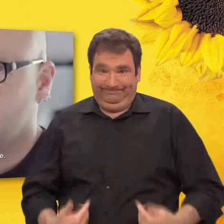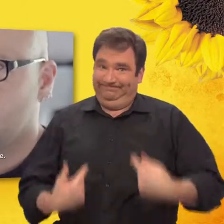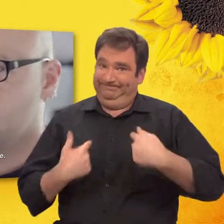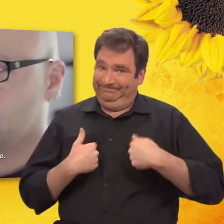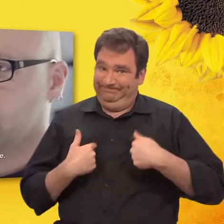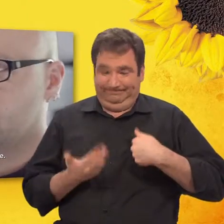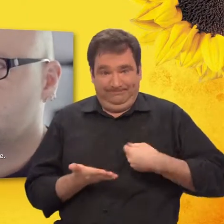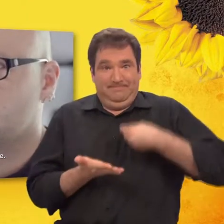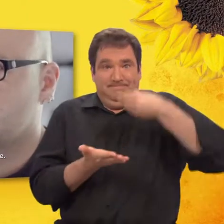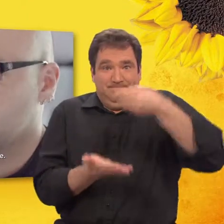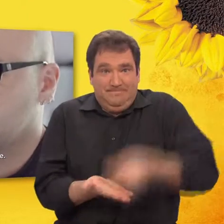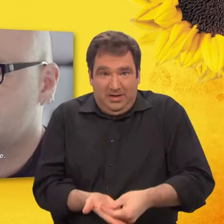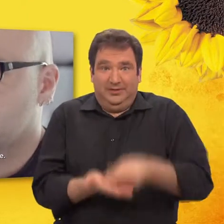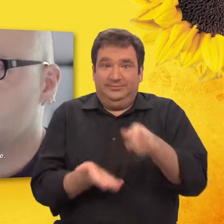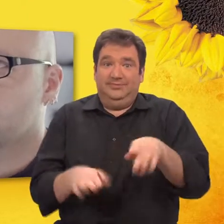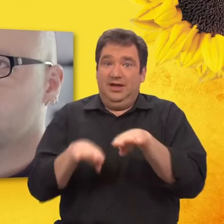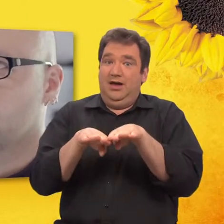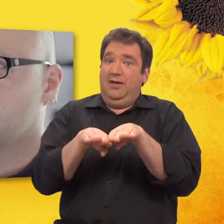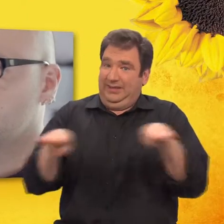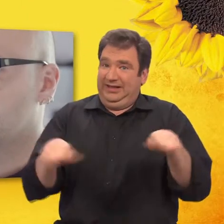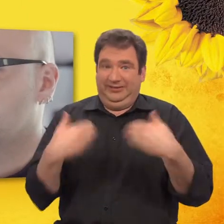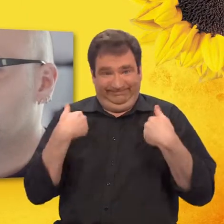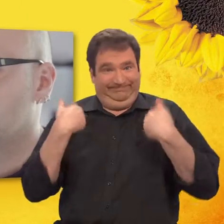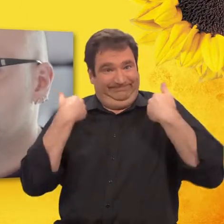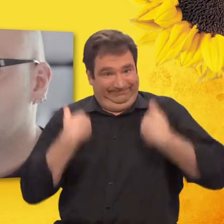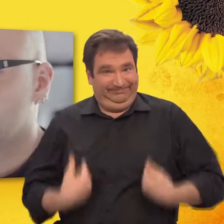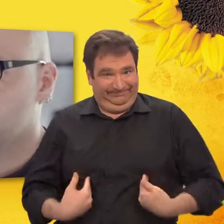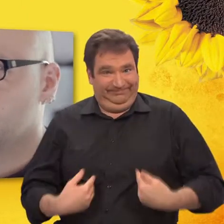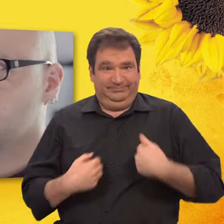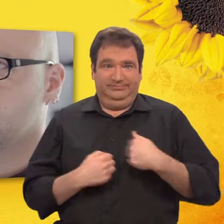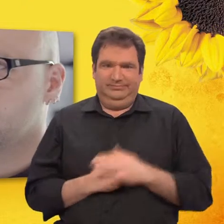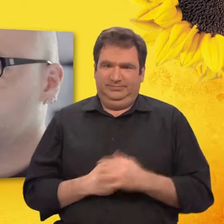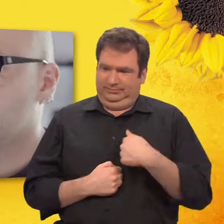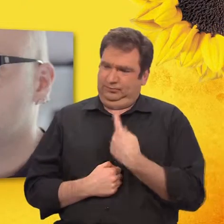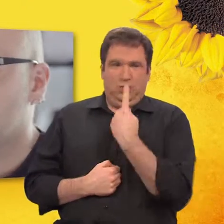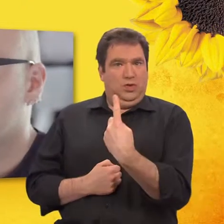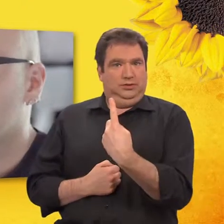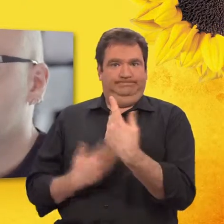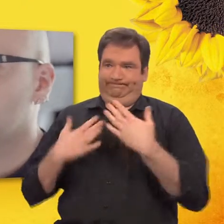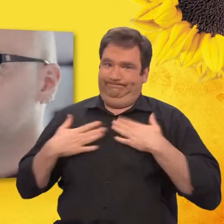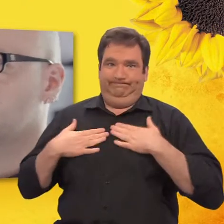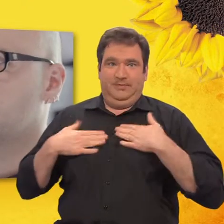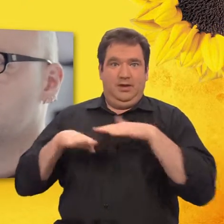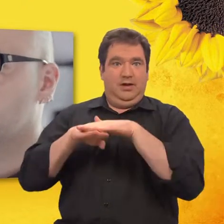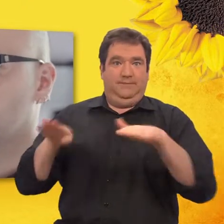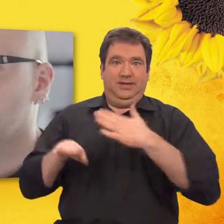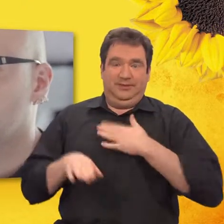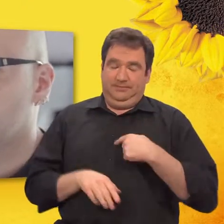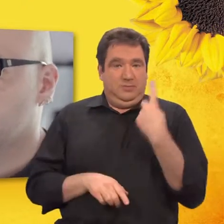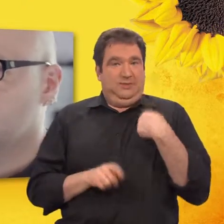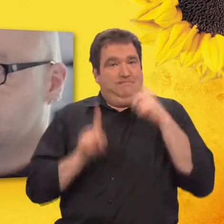madre, por ejemplo, para pagar la hipoteca, porque no, o sea, el piso lo compré yo, es mi estoy yo solo en la escritura y yo soy el que